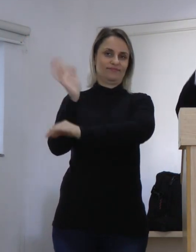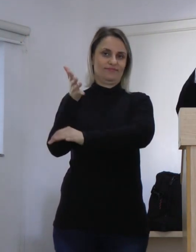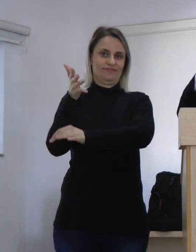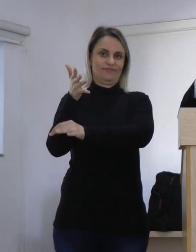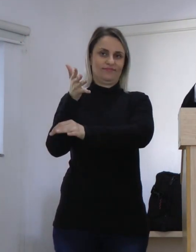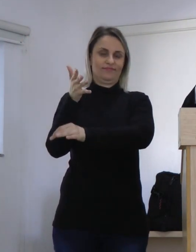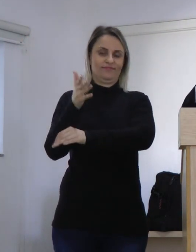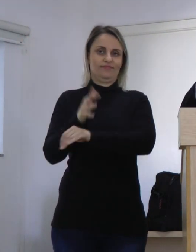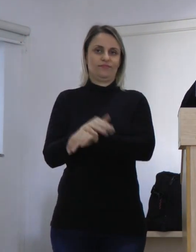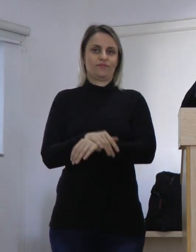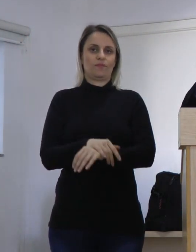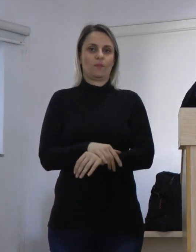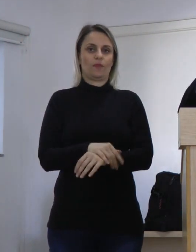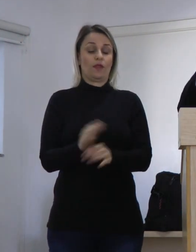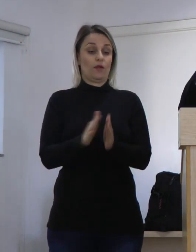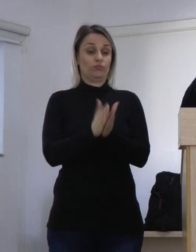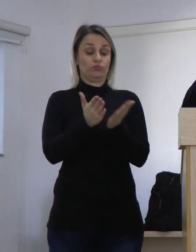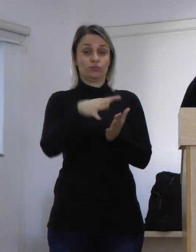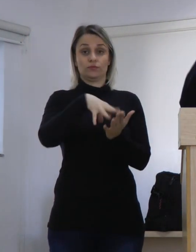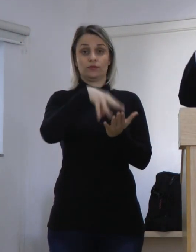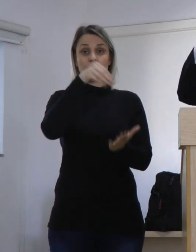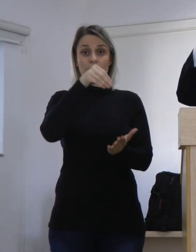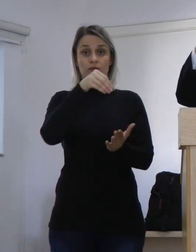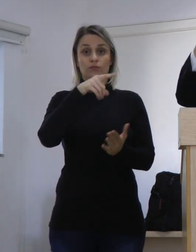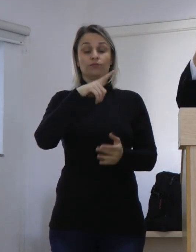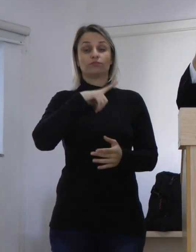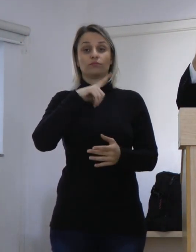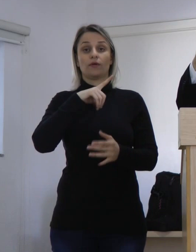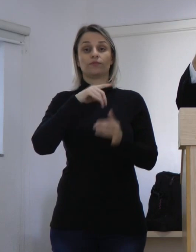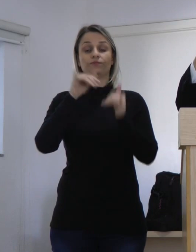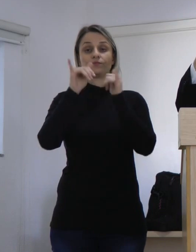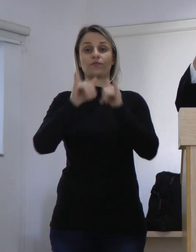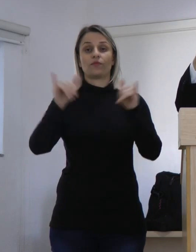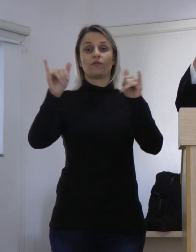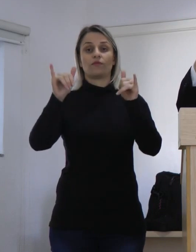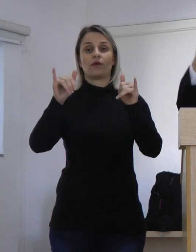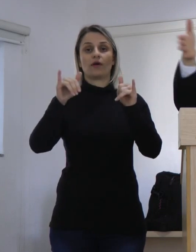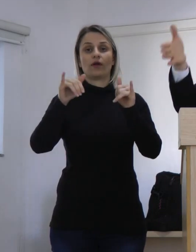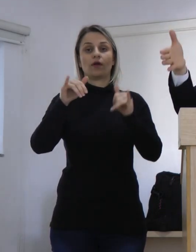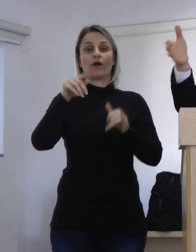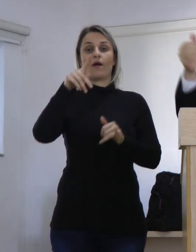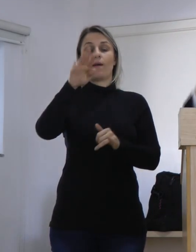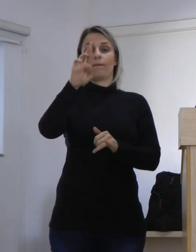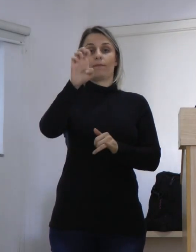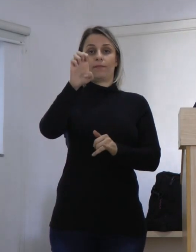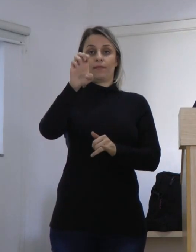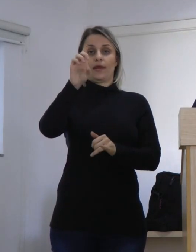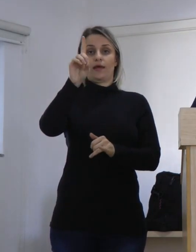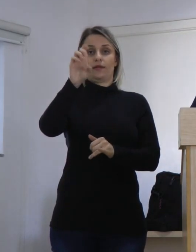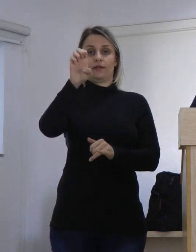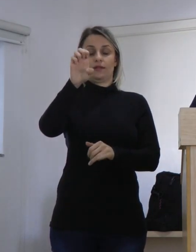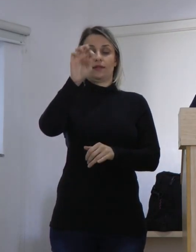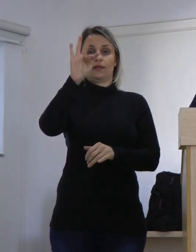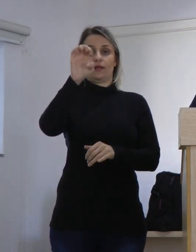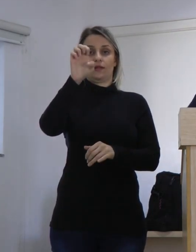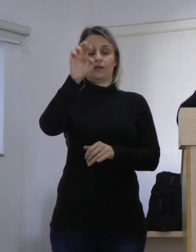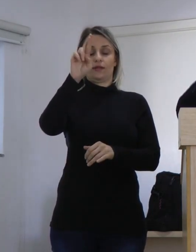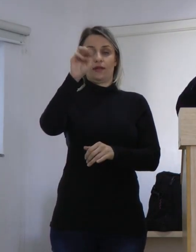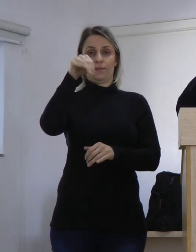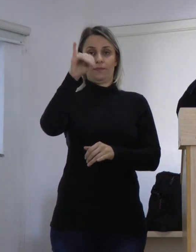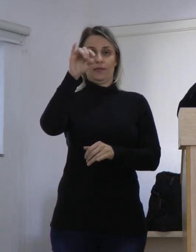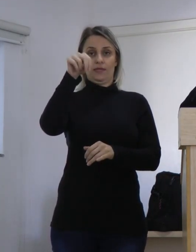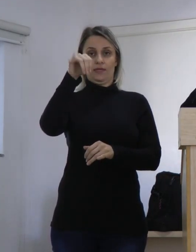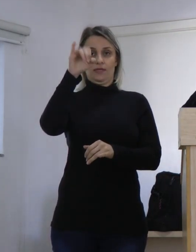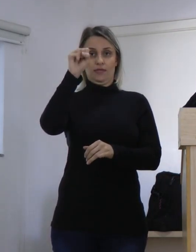No Livro dos Espíritos, Kardec fala do predeterminismo e do livre-arbítrio. Na